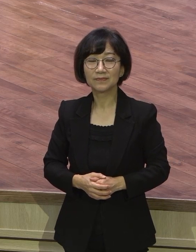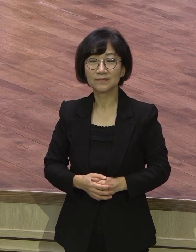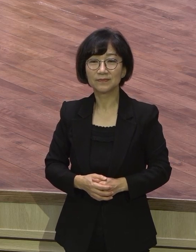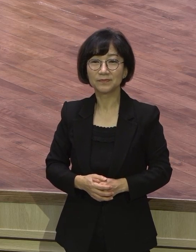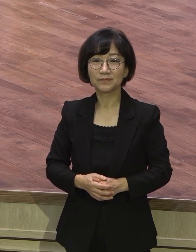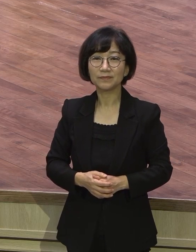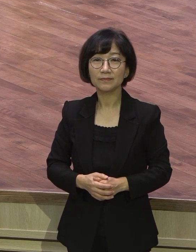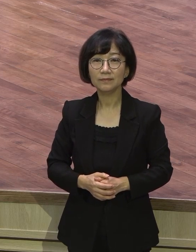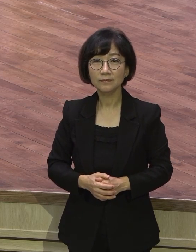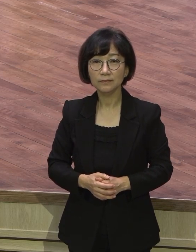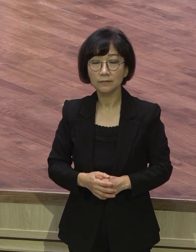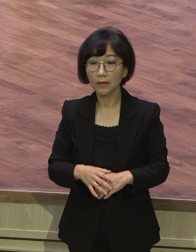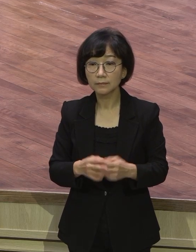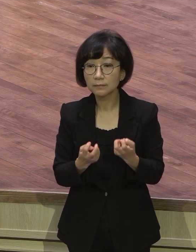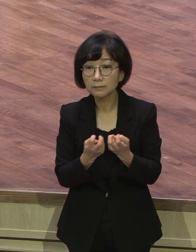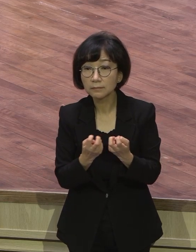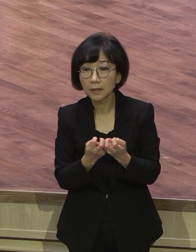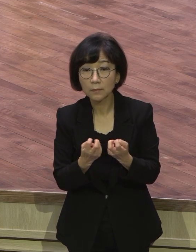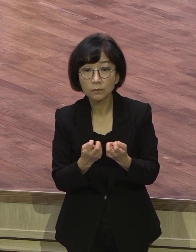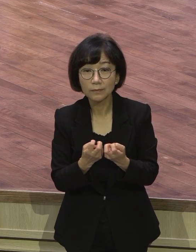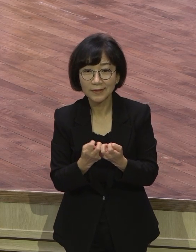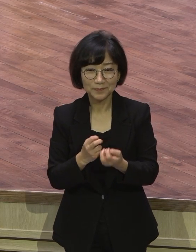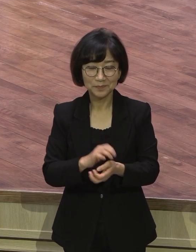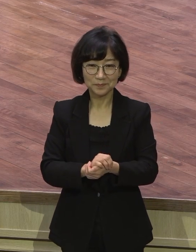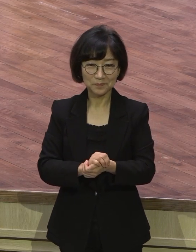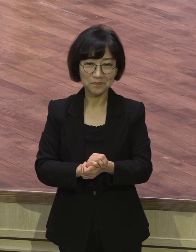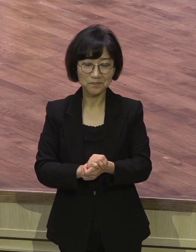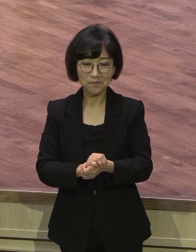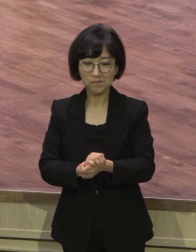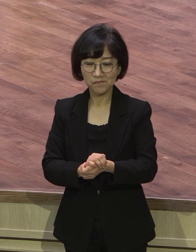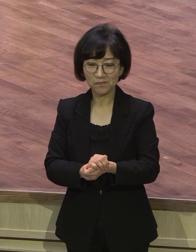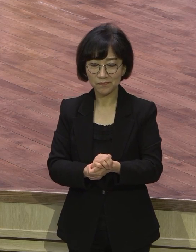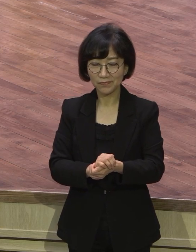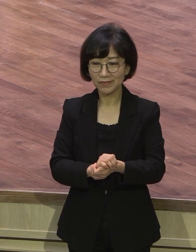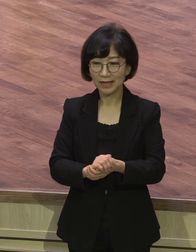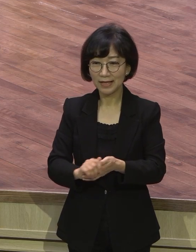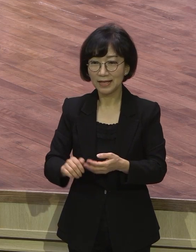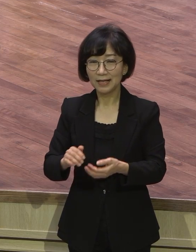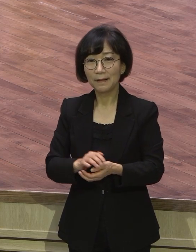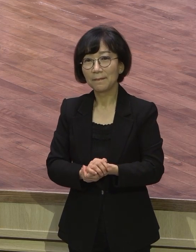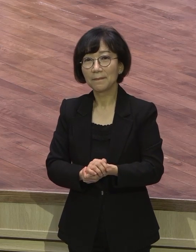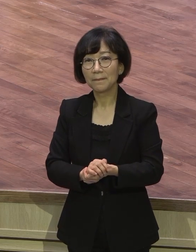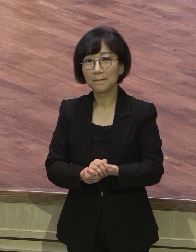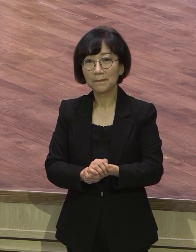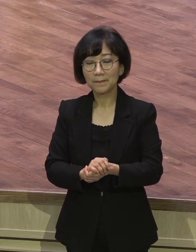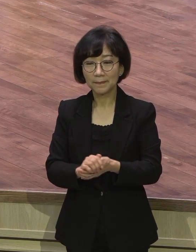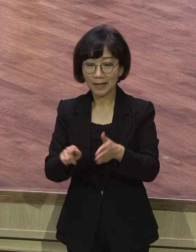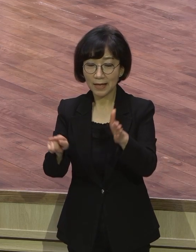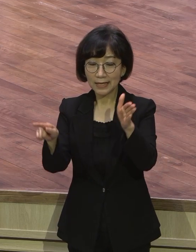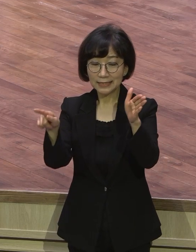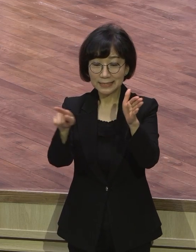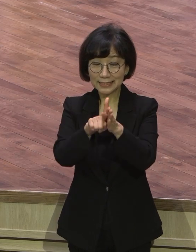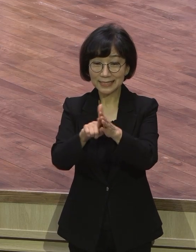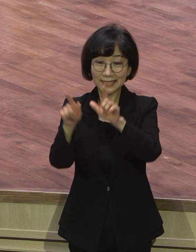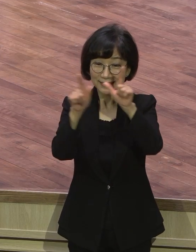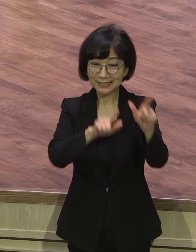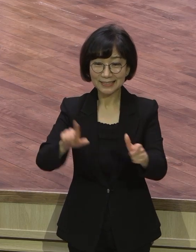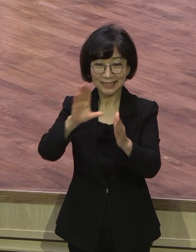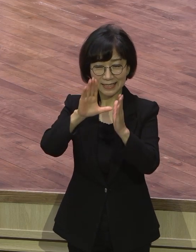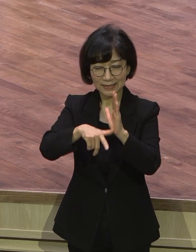어떻게 그렇게 할 수 있느냐? 비단 원수에 대한 부분만 아니라 신앙상을 하면서 평생 놓치지